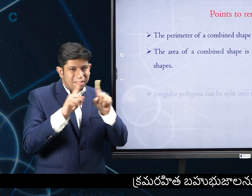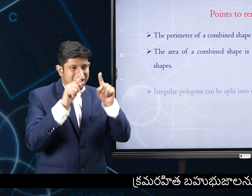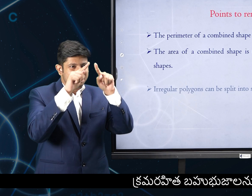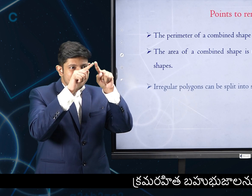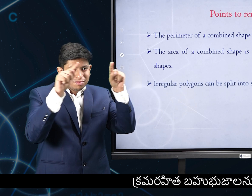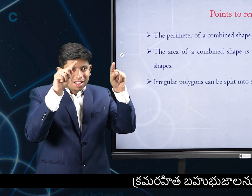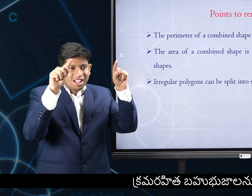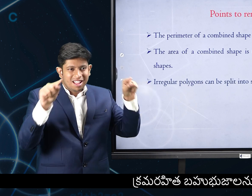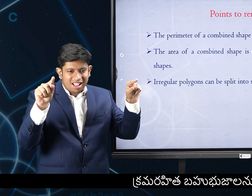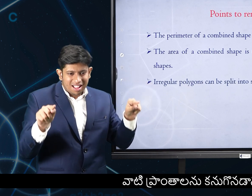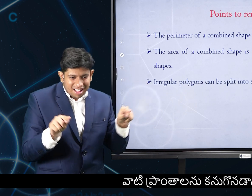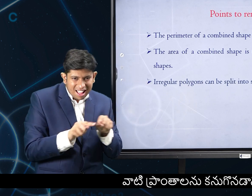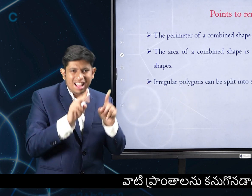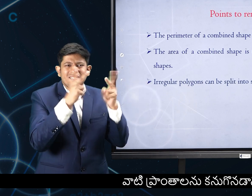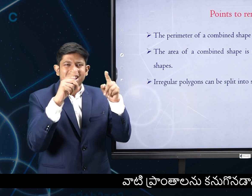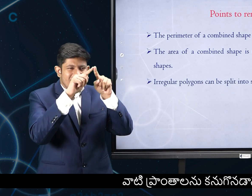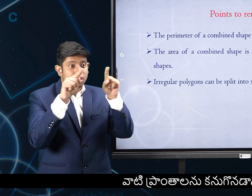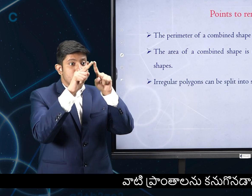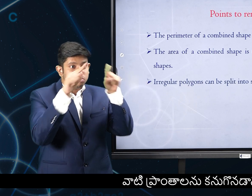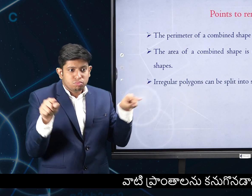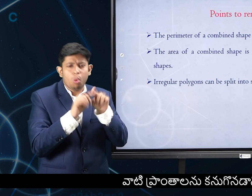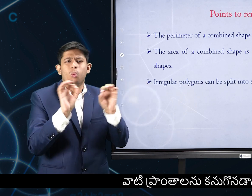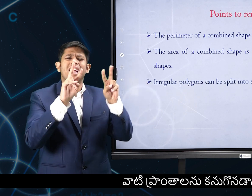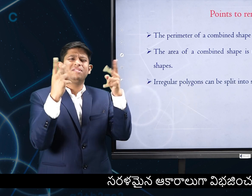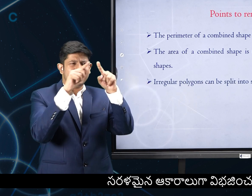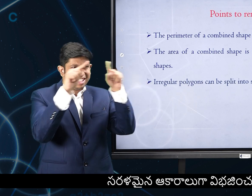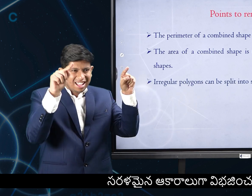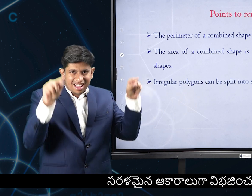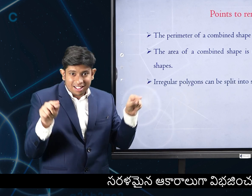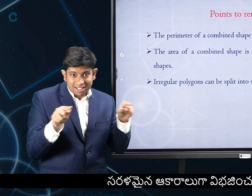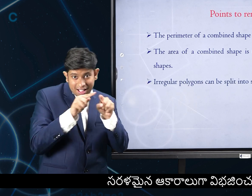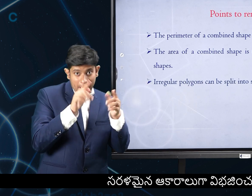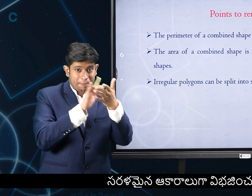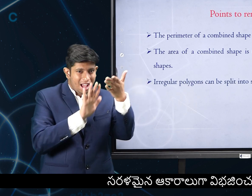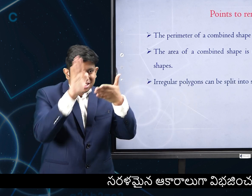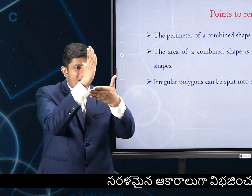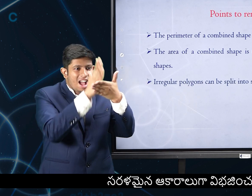క్రమరహిత బహుభుజాలను, వాటి ప్రాంతాలను కనుగొనడానికి సరళమైన ఆకారాలుగా విభజించవచ్చు.